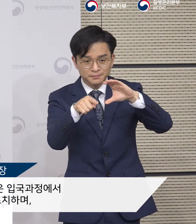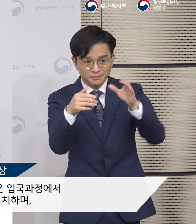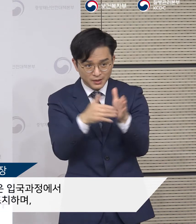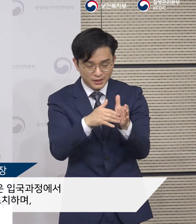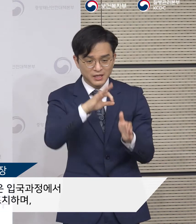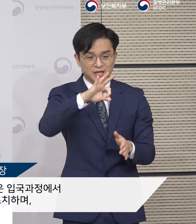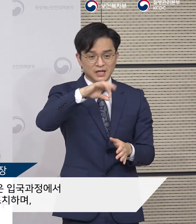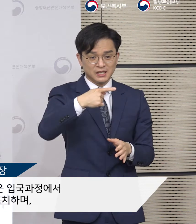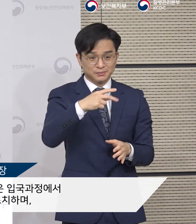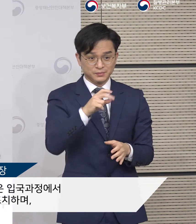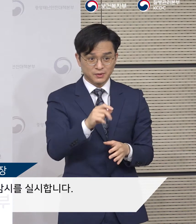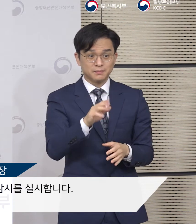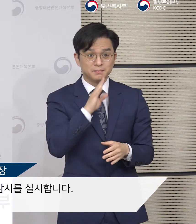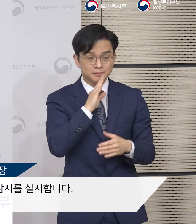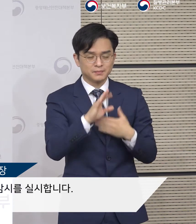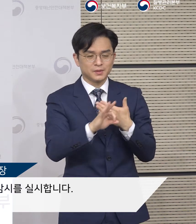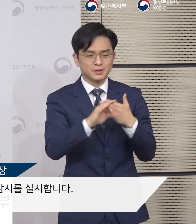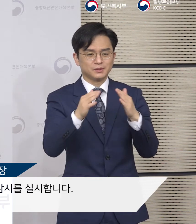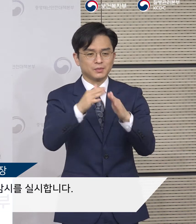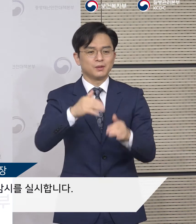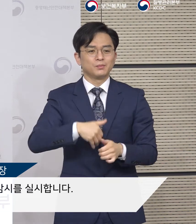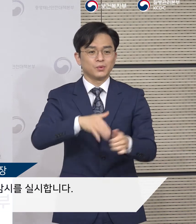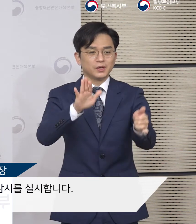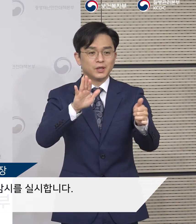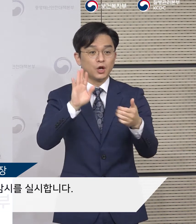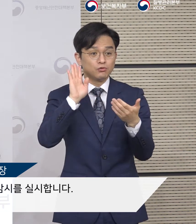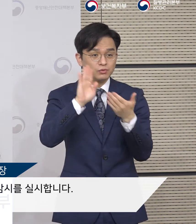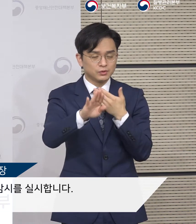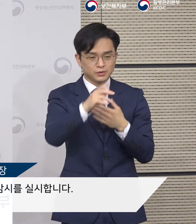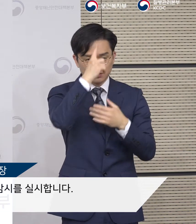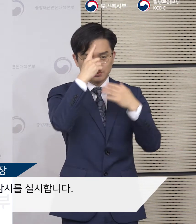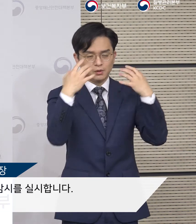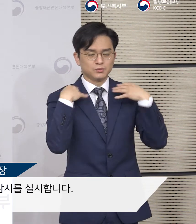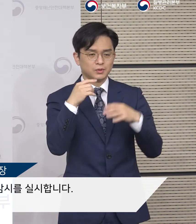확인하고 귀가 조치하며 이후 매일 전화